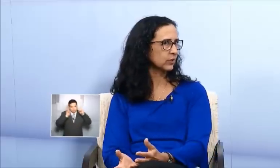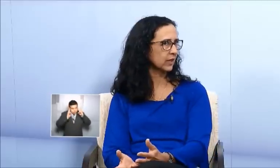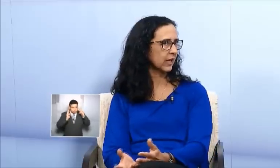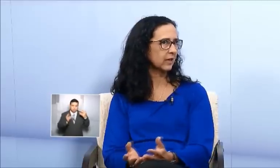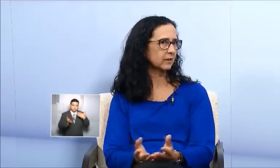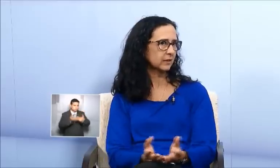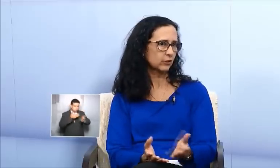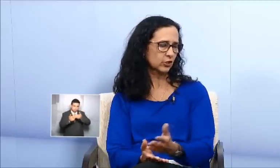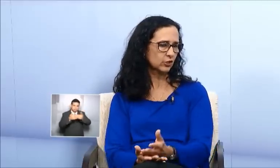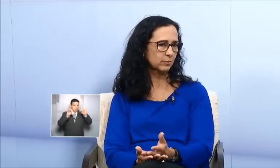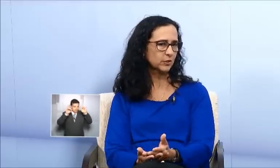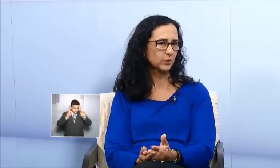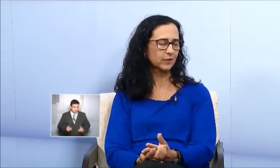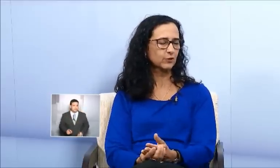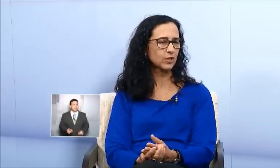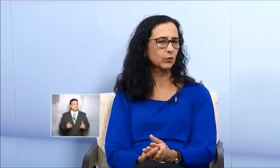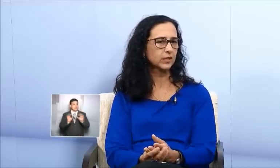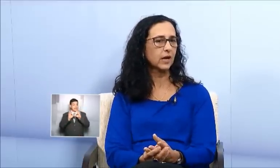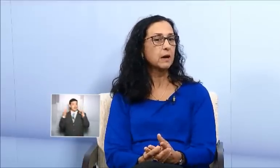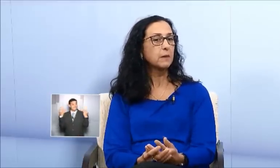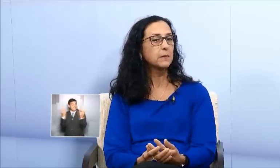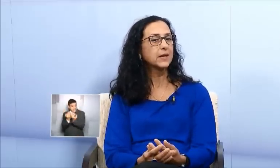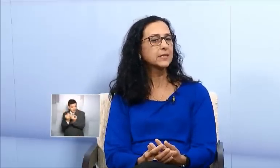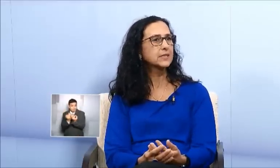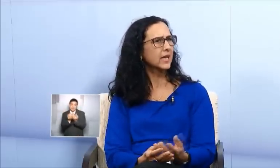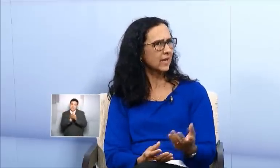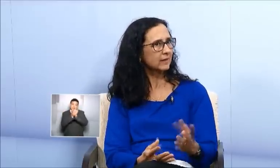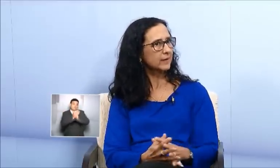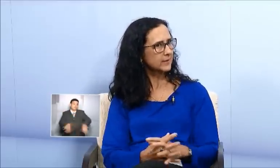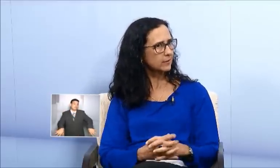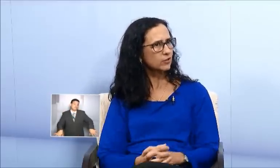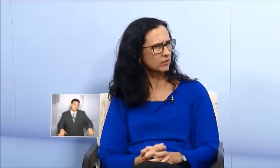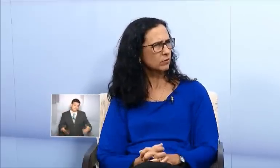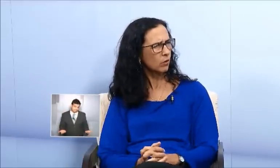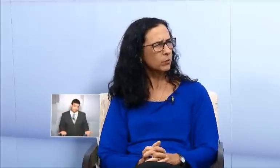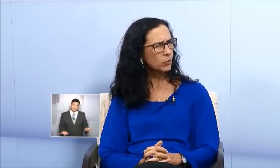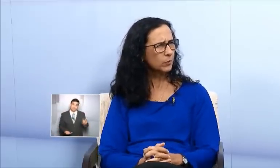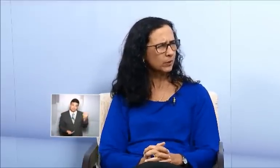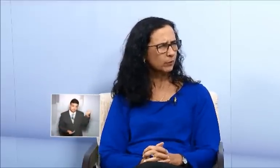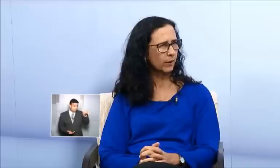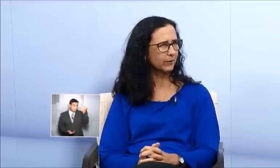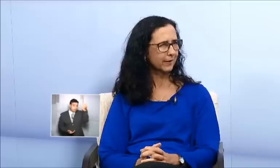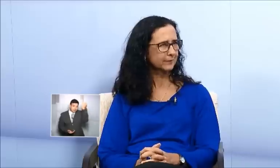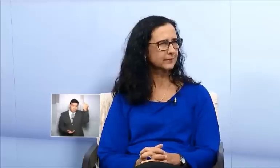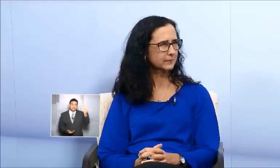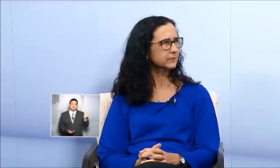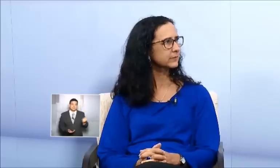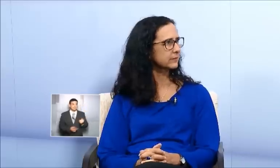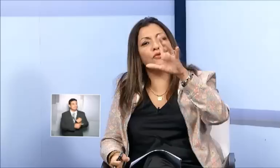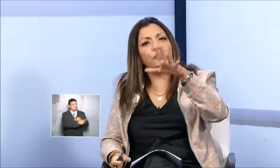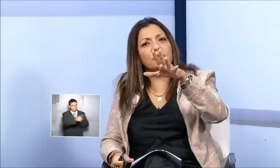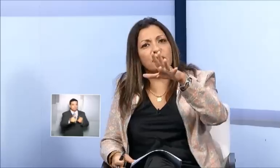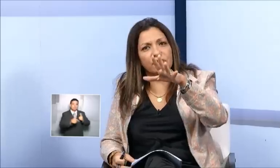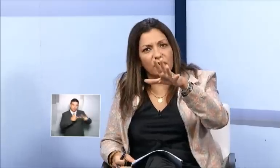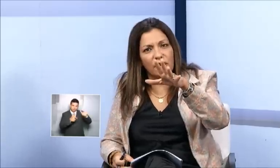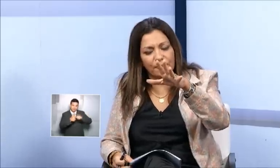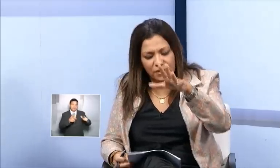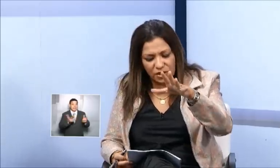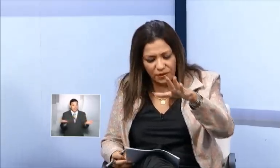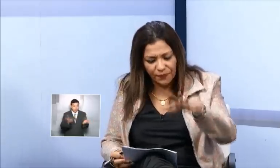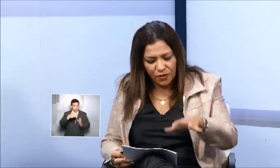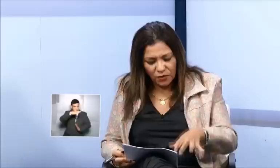uma outra, né? Que a gente da psicopedagogia cuida. Mas é interessante isso. Como é cruel, né? Influencia, né? Eu vou para o